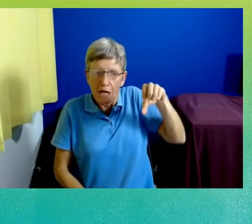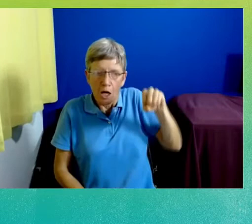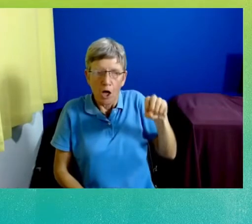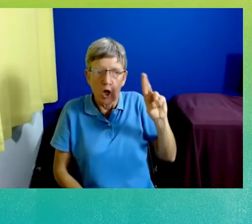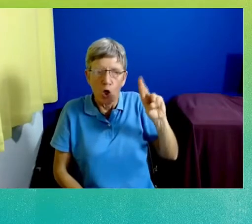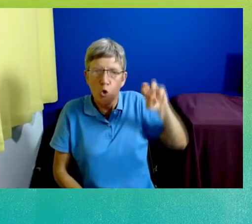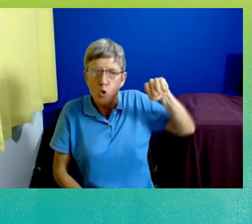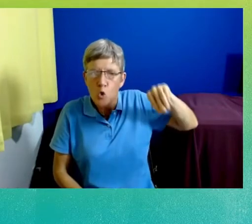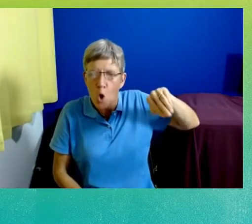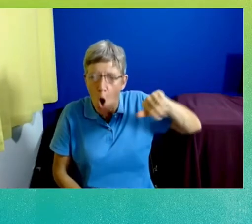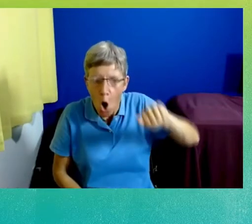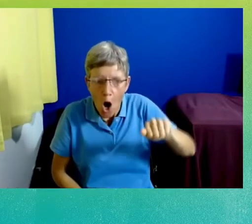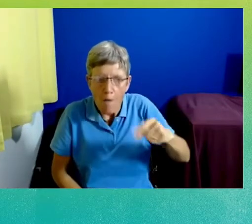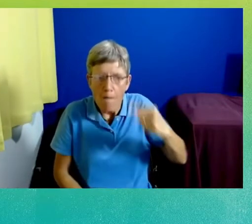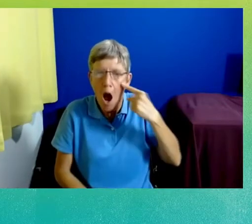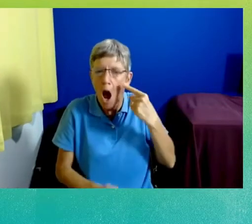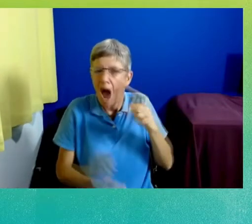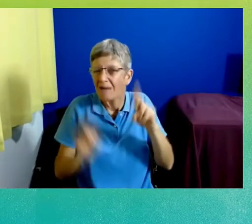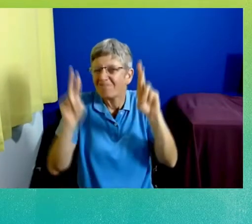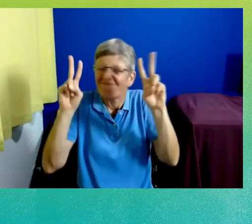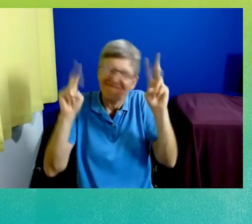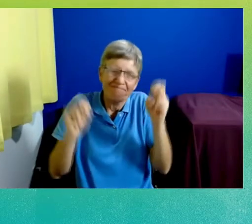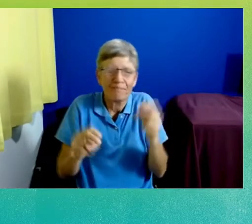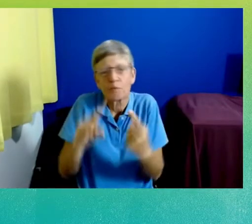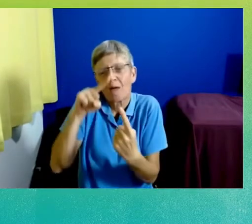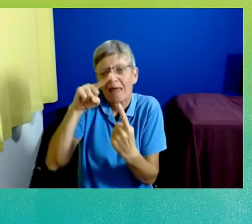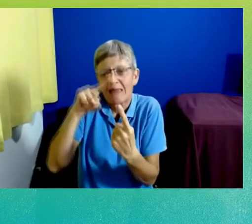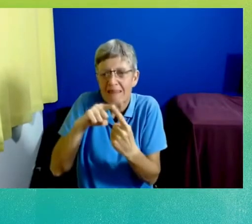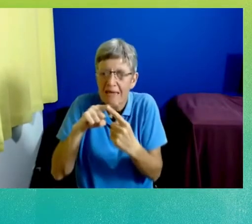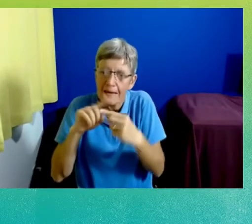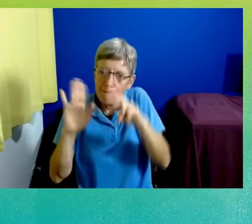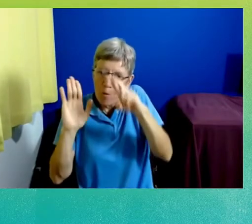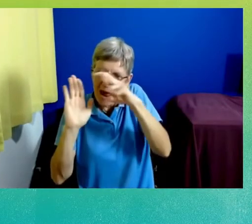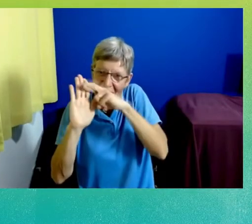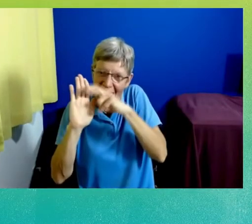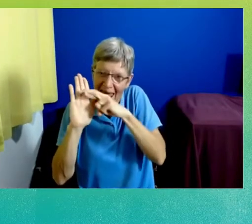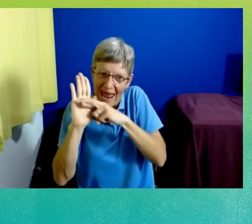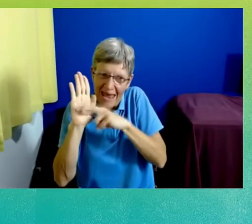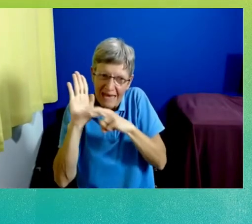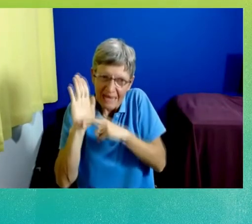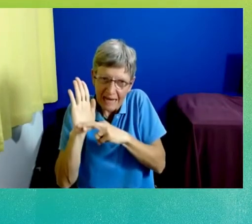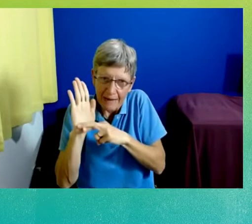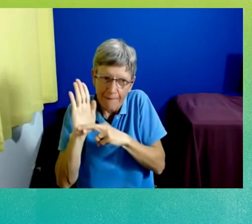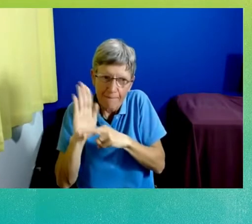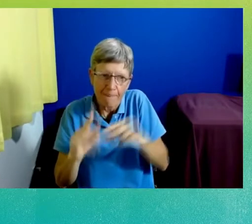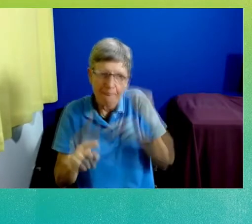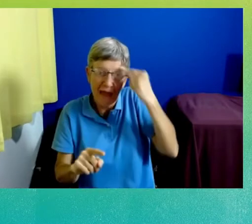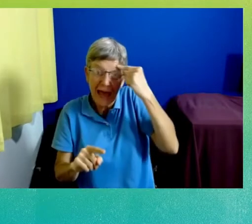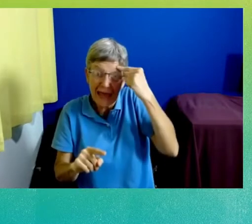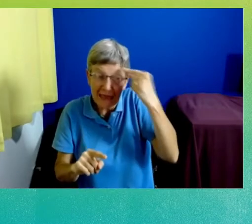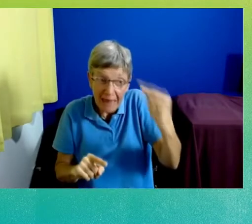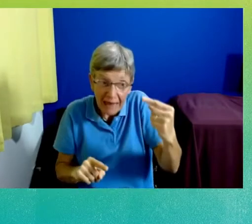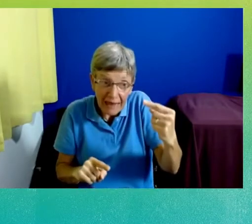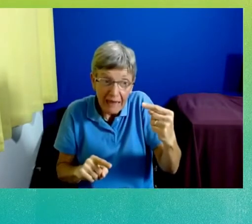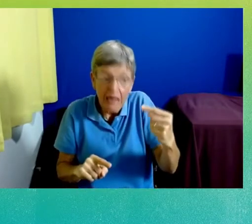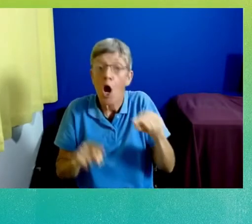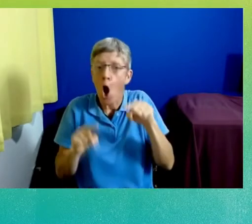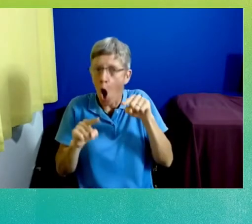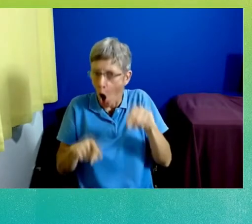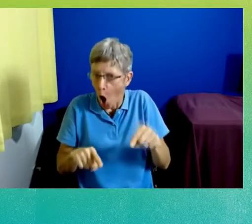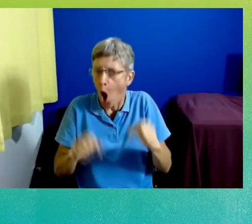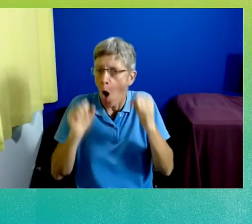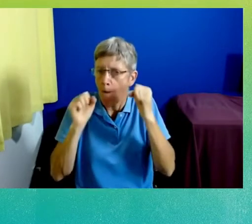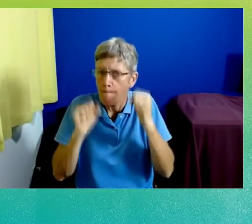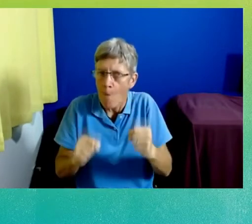Tem algumas normas, né, e regras que regem aí a. Tem algumas normas e regras